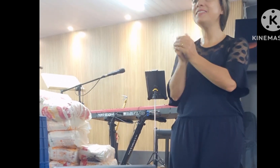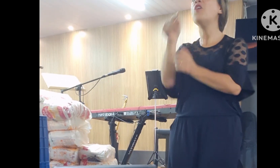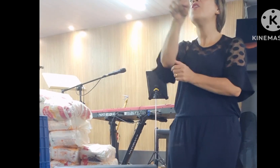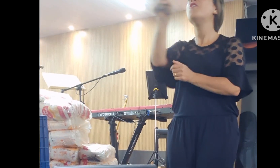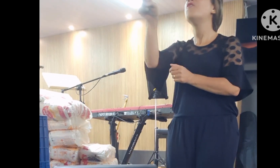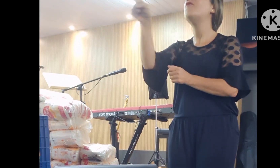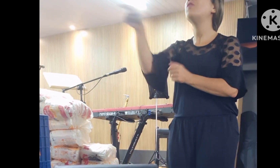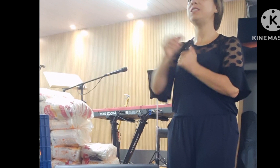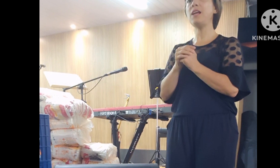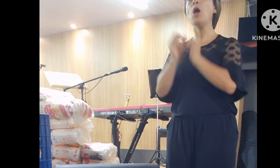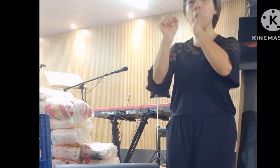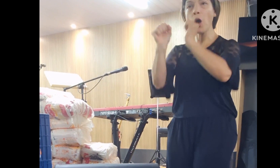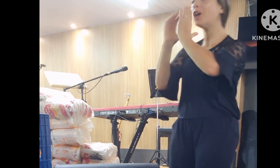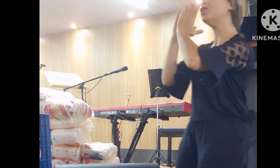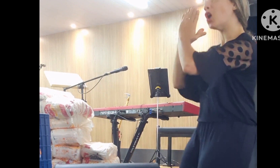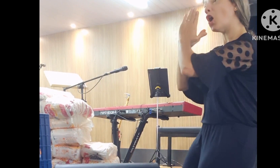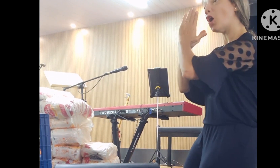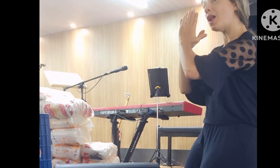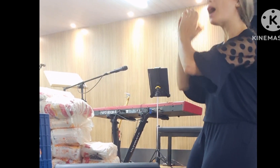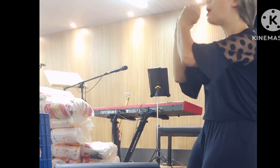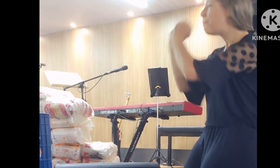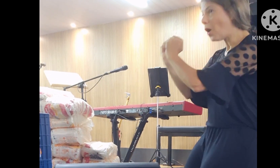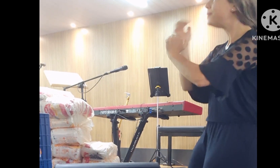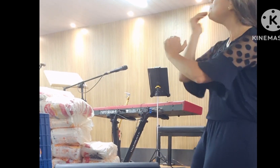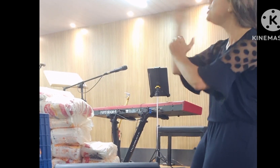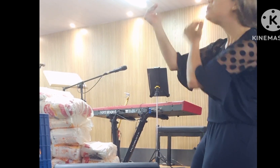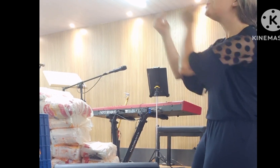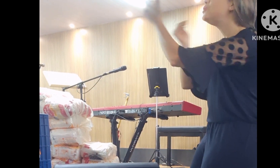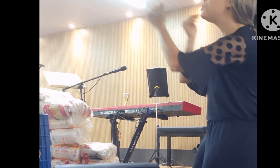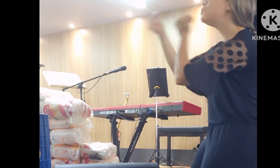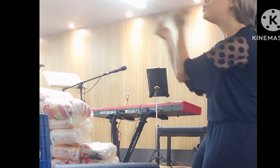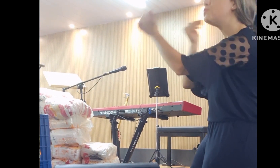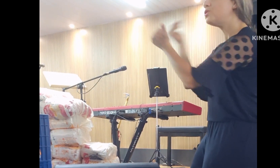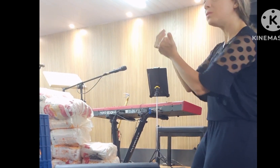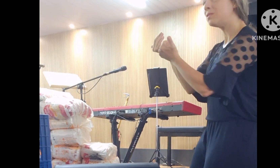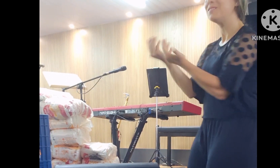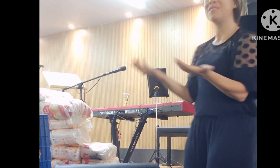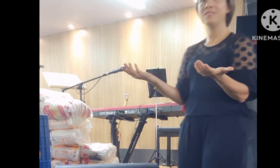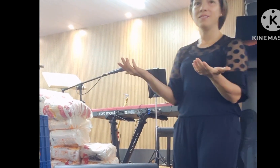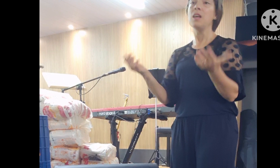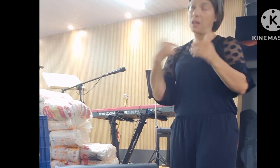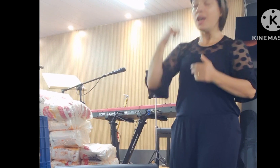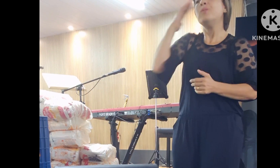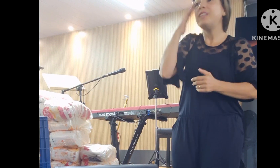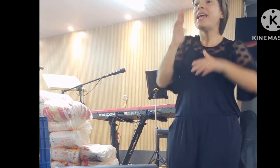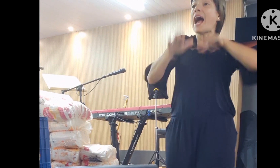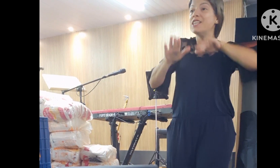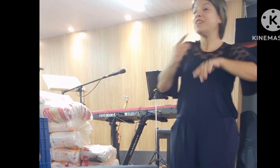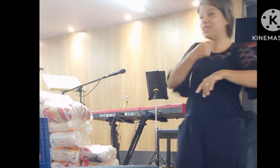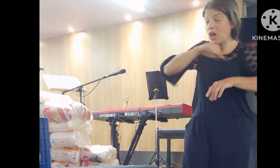Quem é você para orar a Deus e falar para Deus fazer alguma coisa? Você é um pecador cheio de falha.